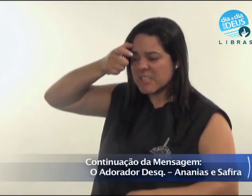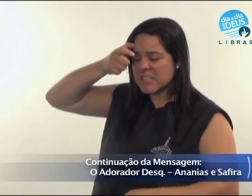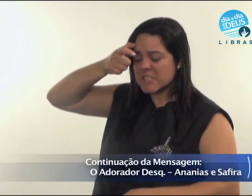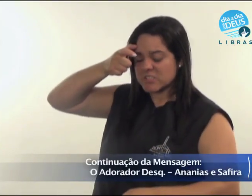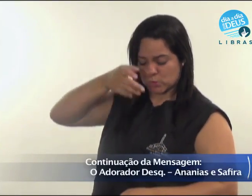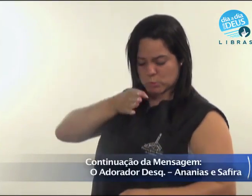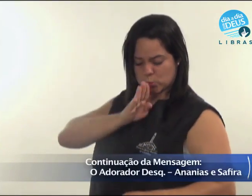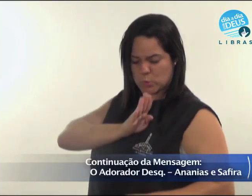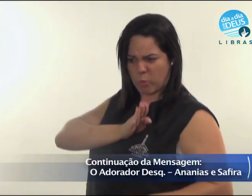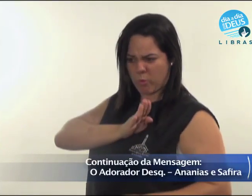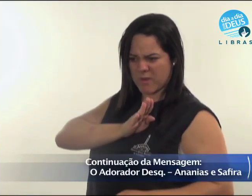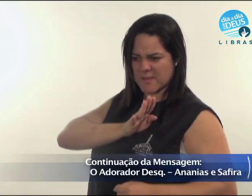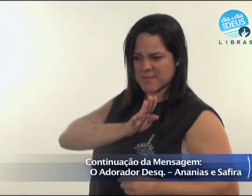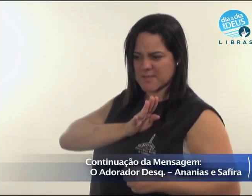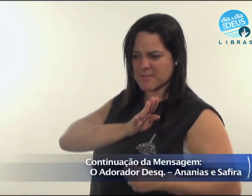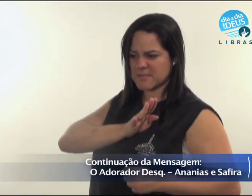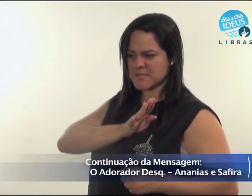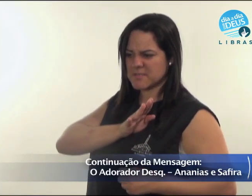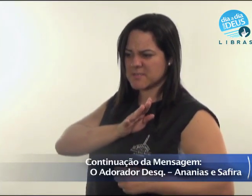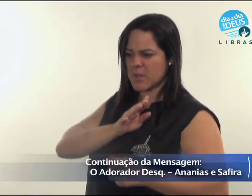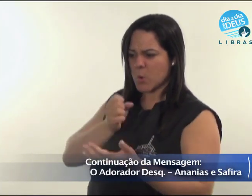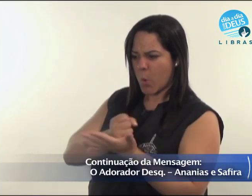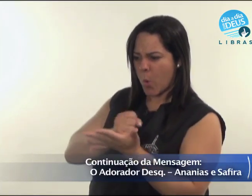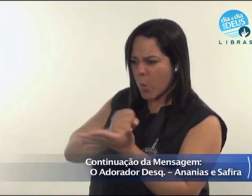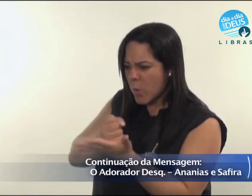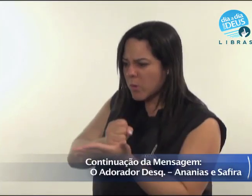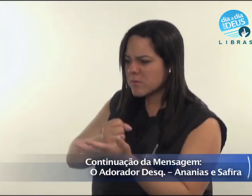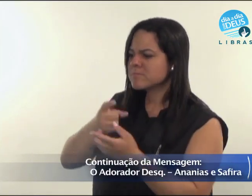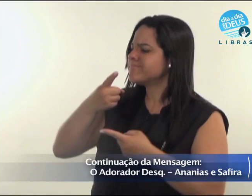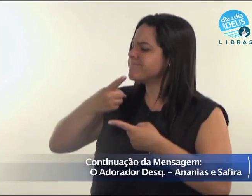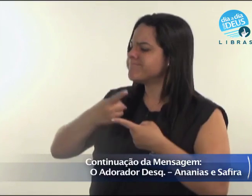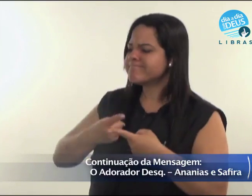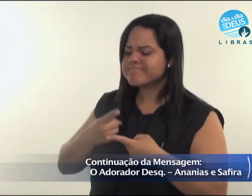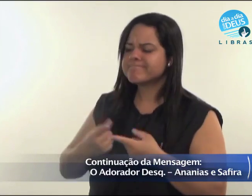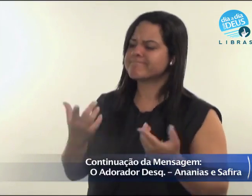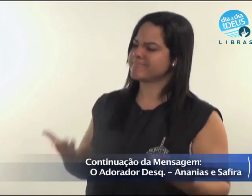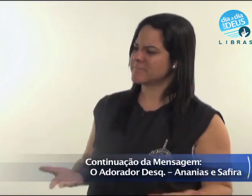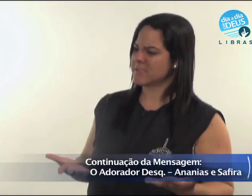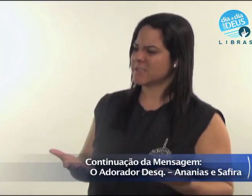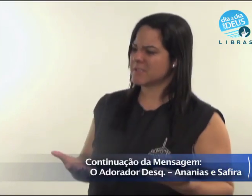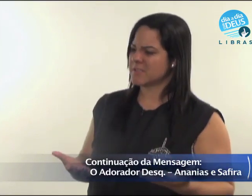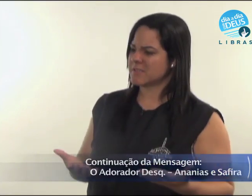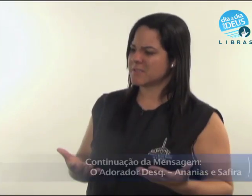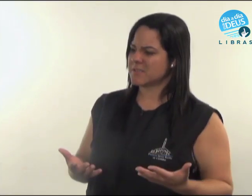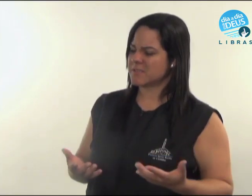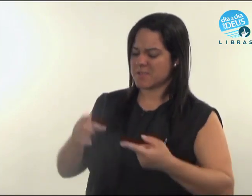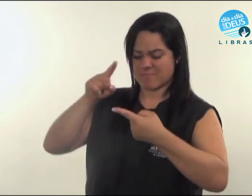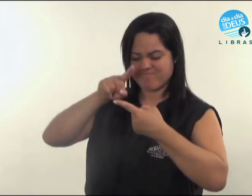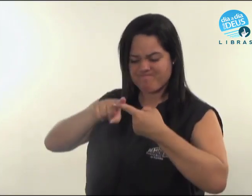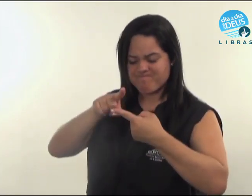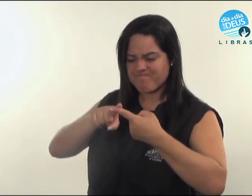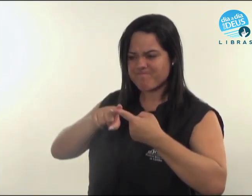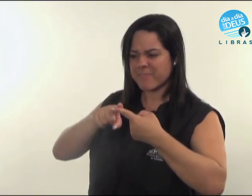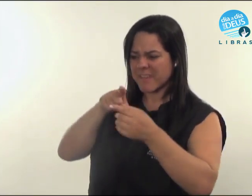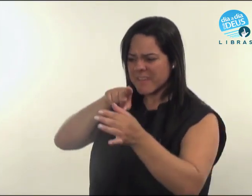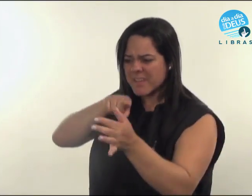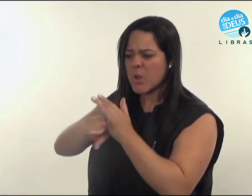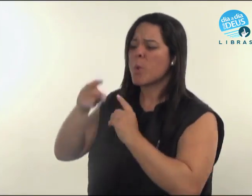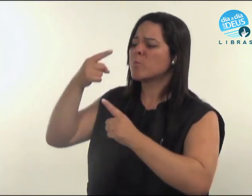E essa foi a pergunta-chave. Por que você deixou Satanás dominar o seu